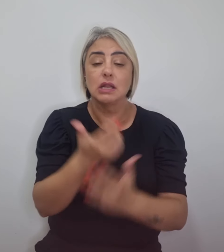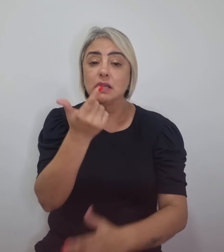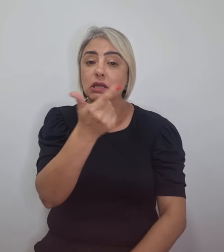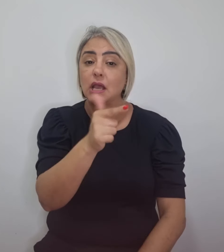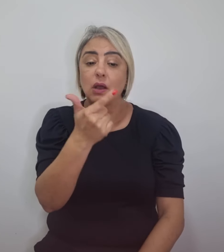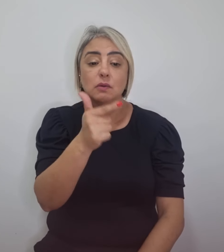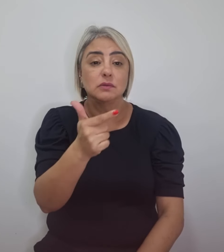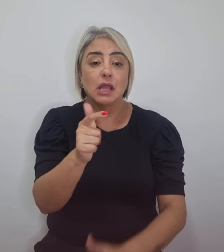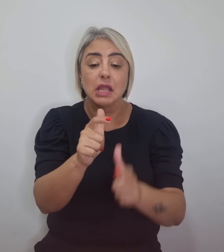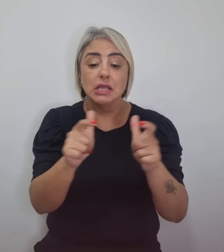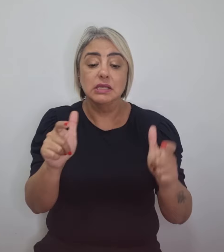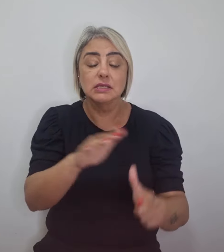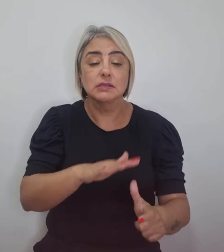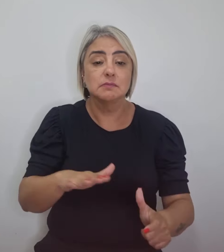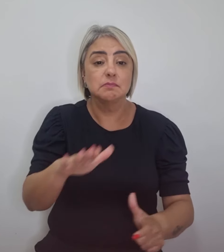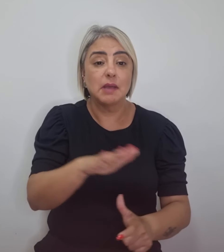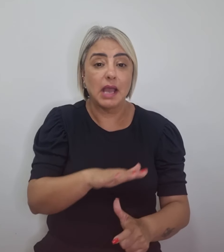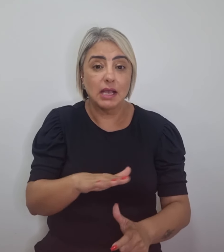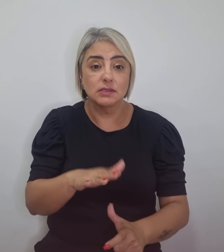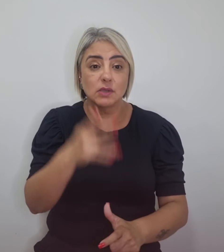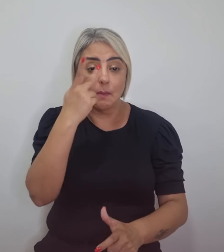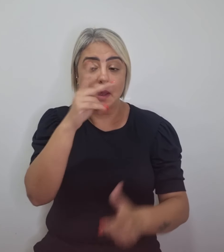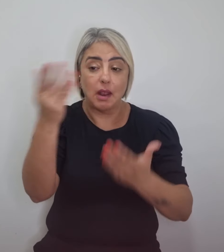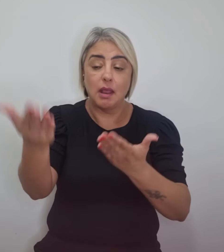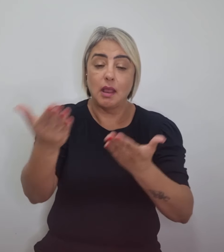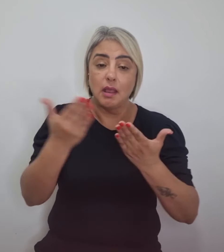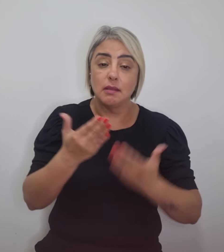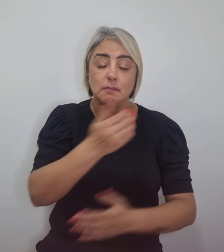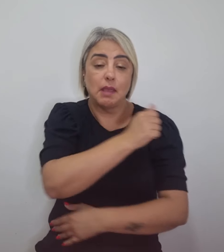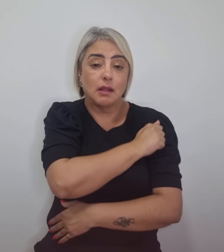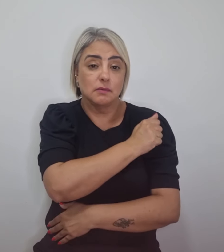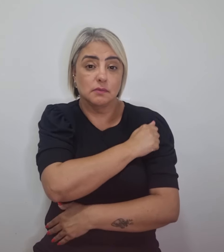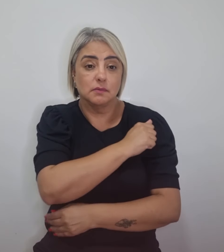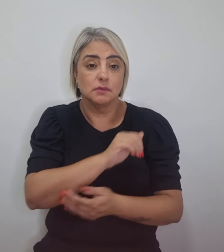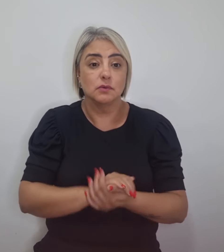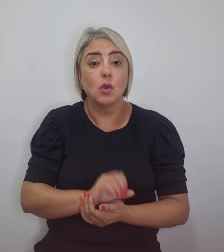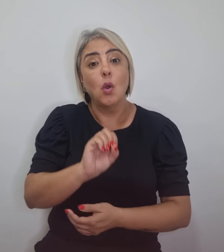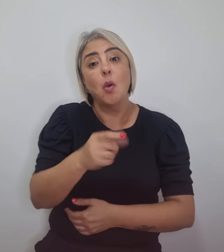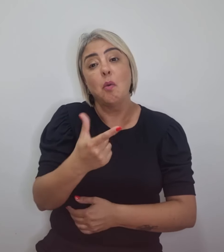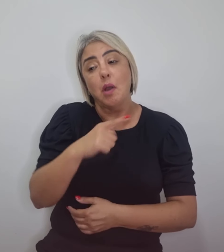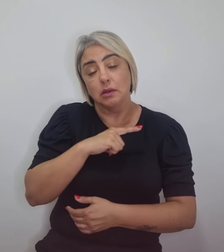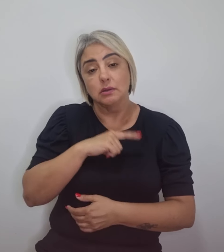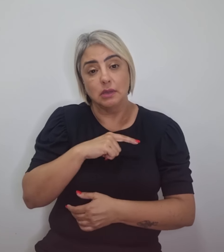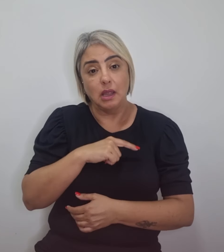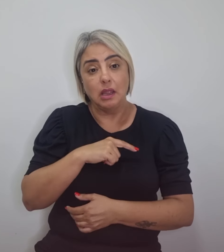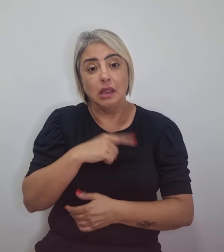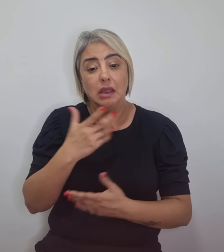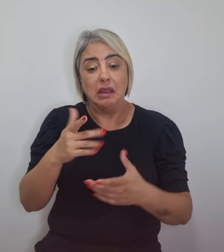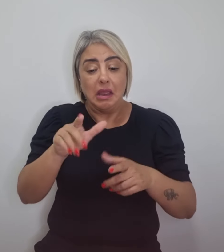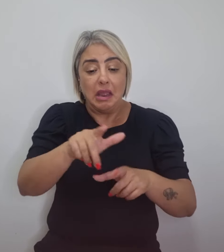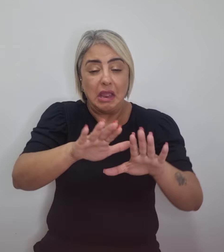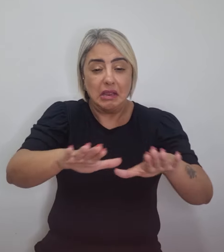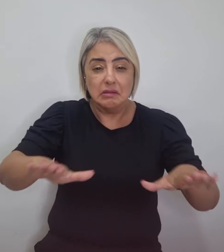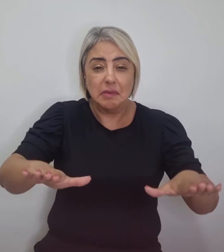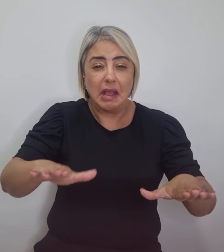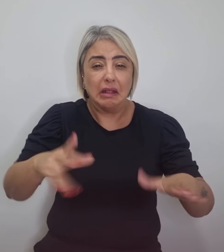espaço suficiente para receber os alunos ou quando tem, são espaços inadequados,